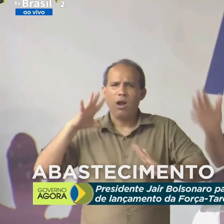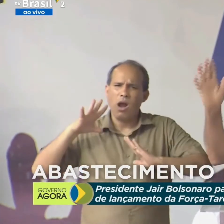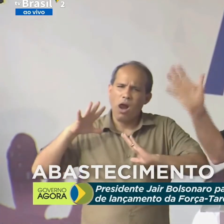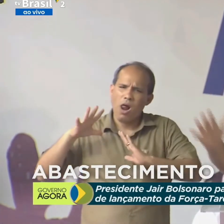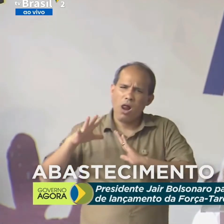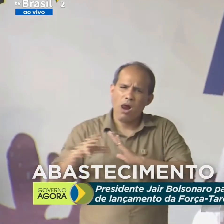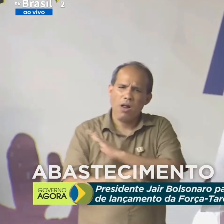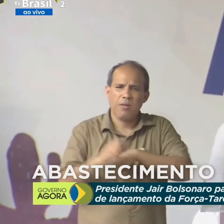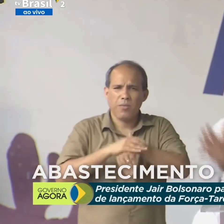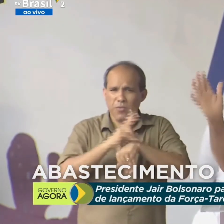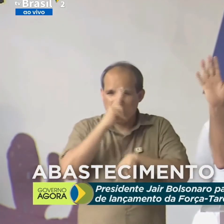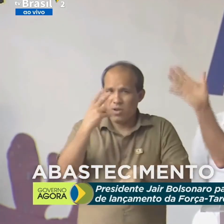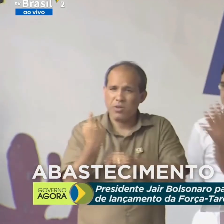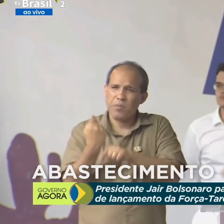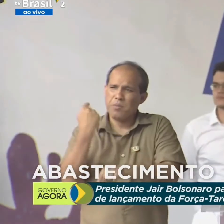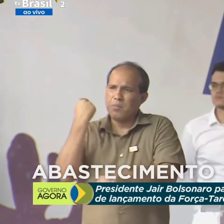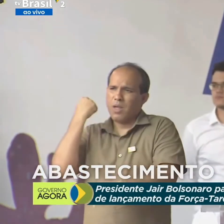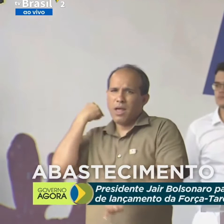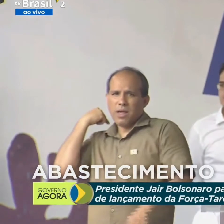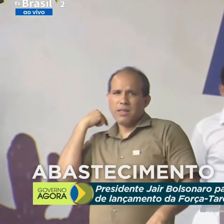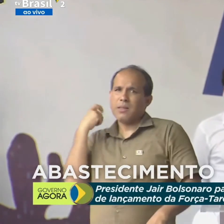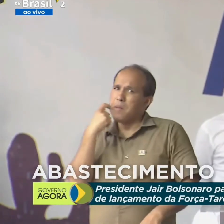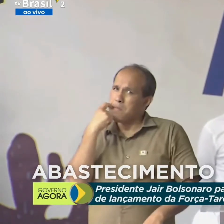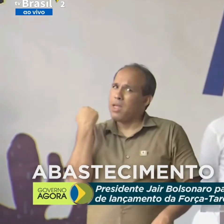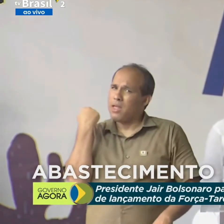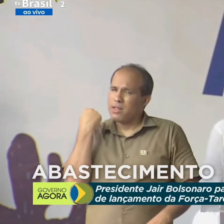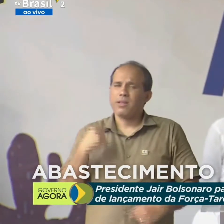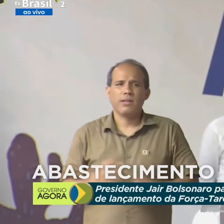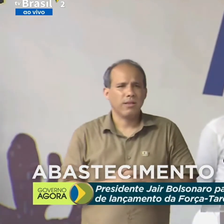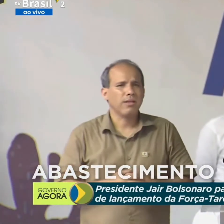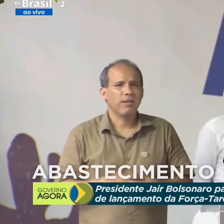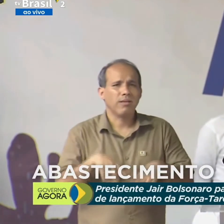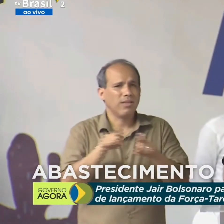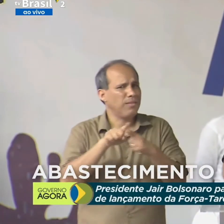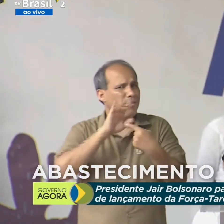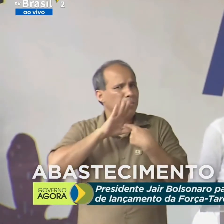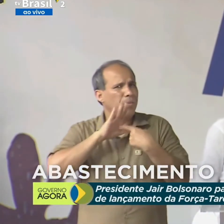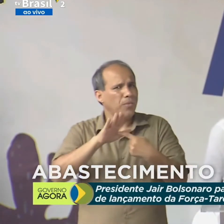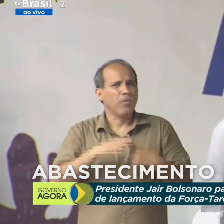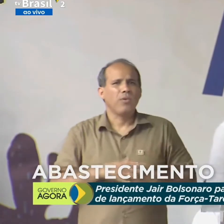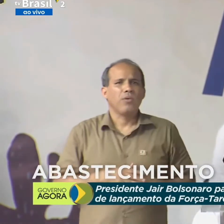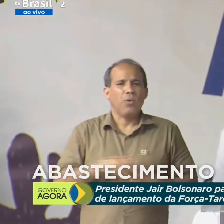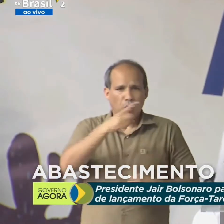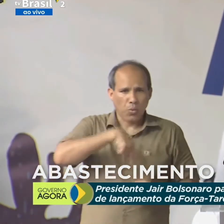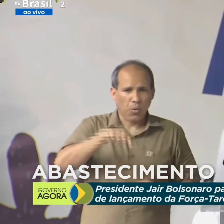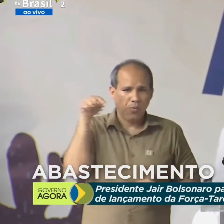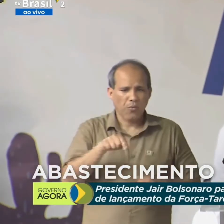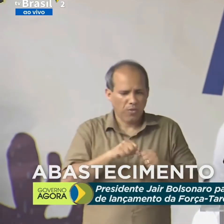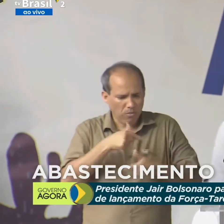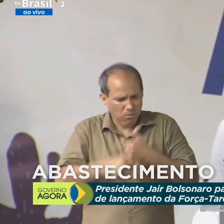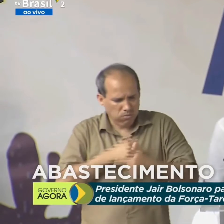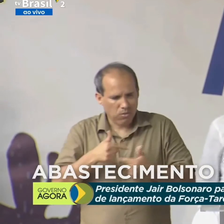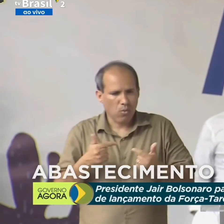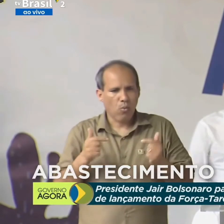extremo num passado bastante curto. E mostrando isso, mostrando o que estamos fazendo,